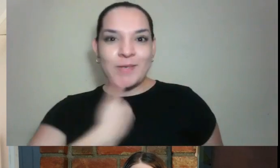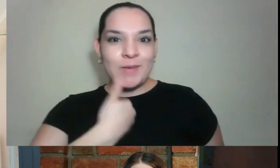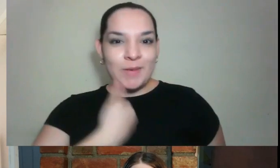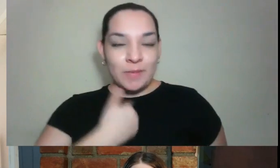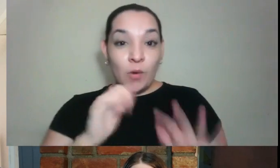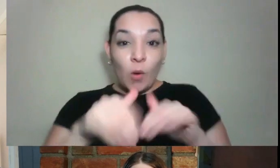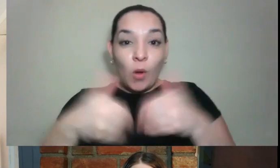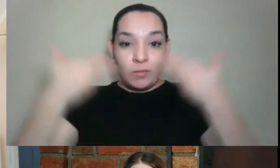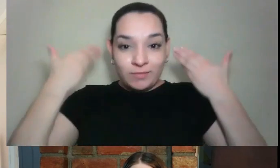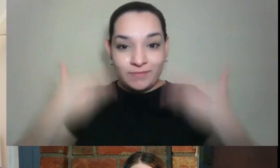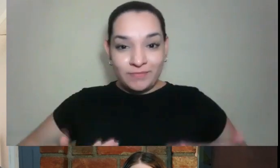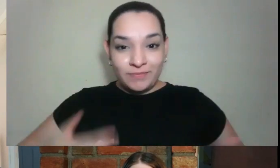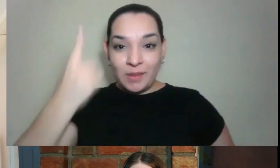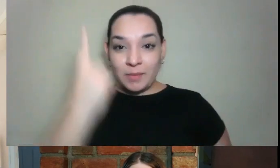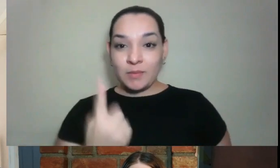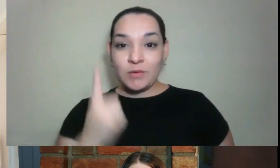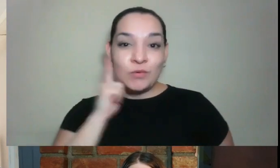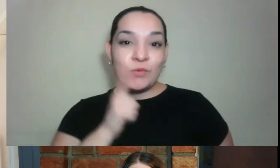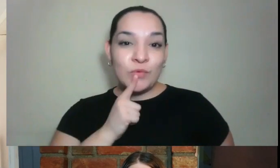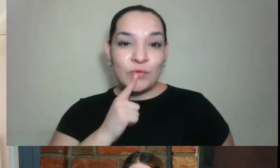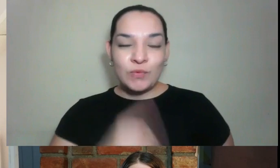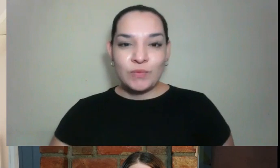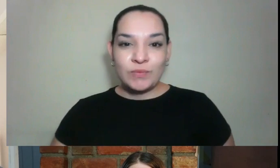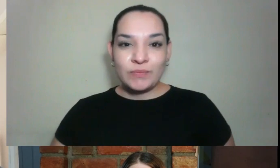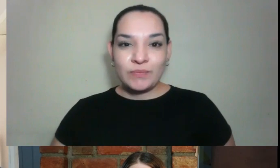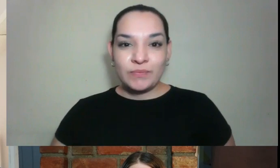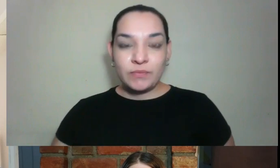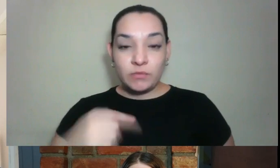mismo como persona sorda.